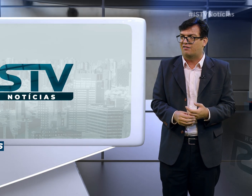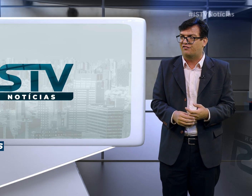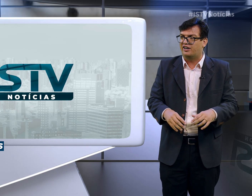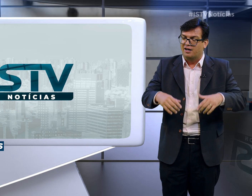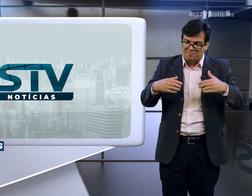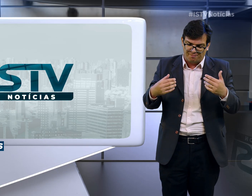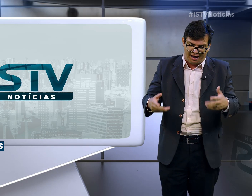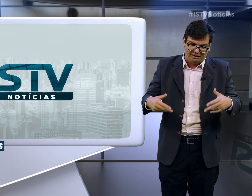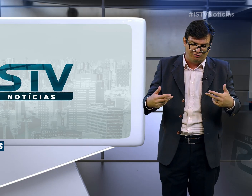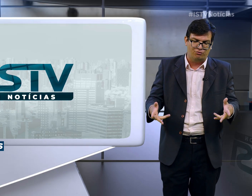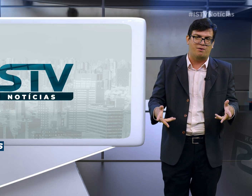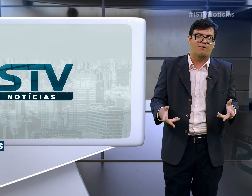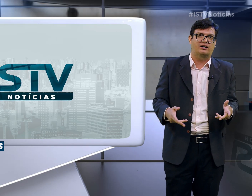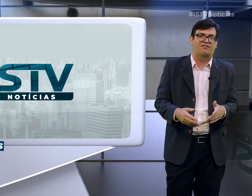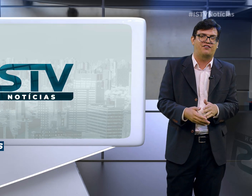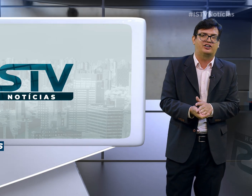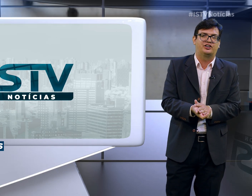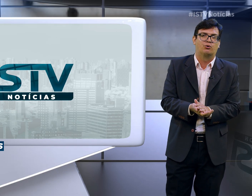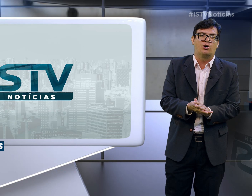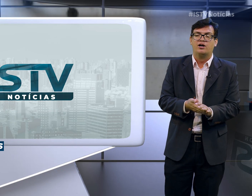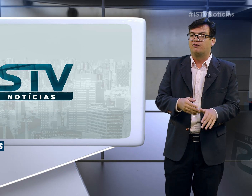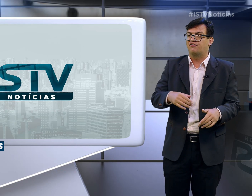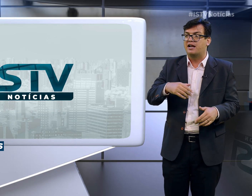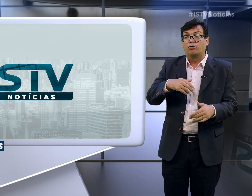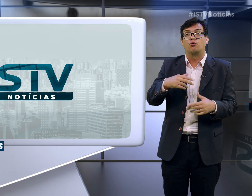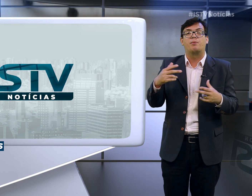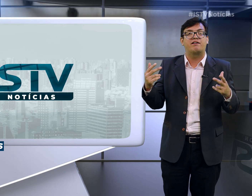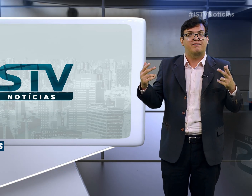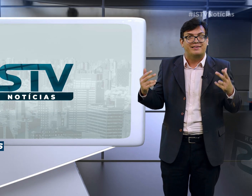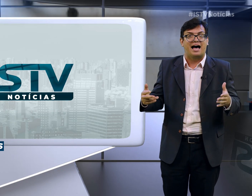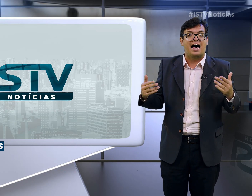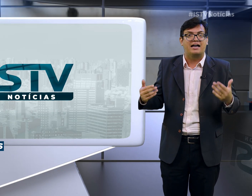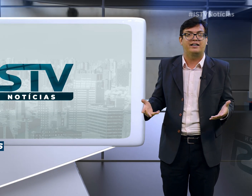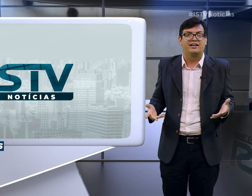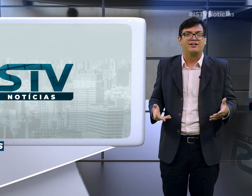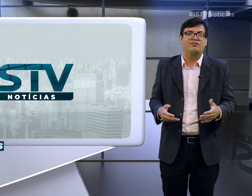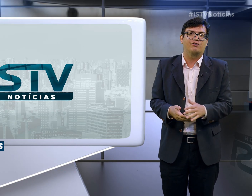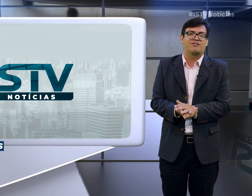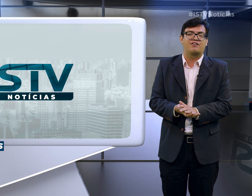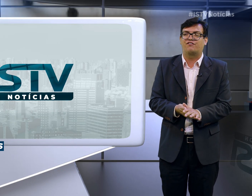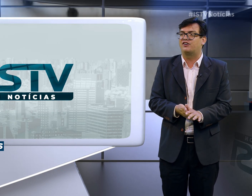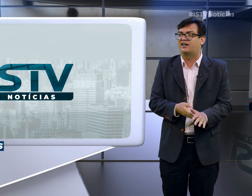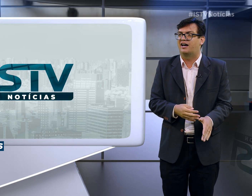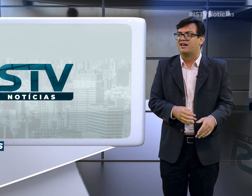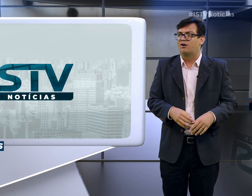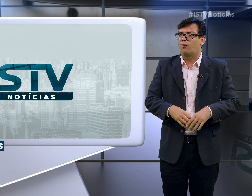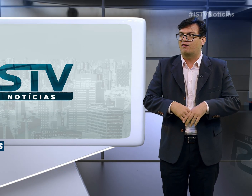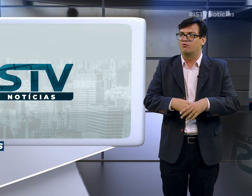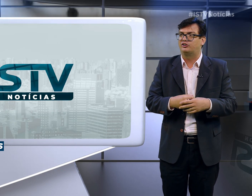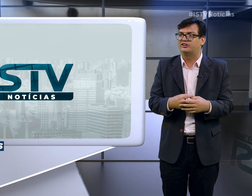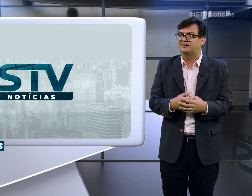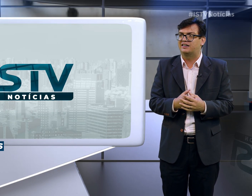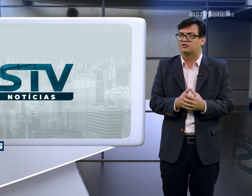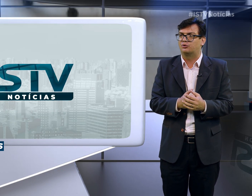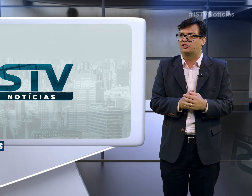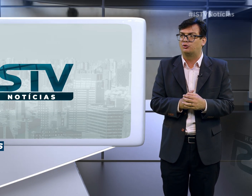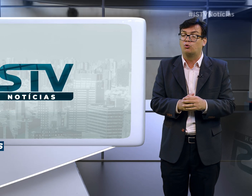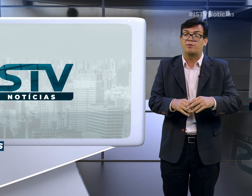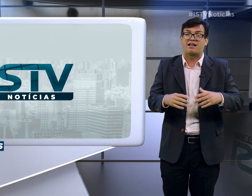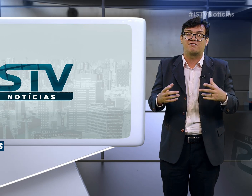Quarta-feira, mais uma quarta-feira chegou. Final do mês tá aí e você fica com as notícias hoje do